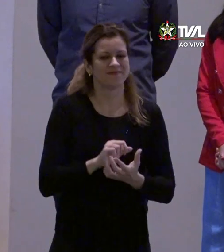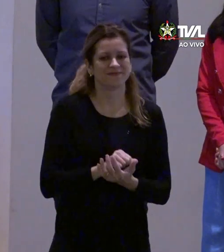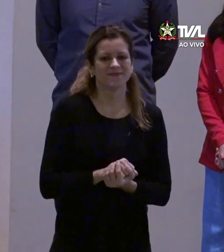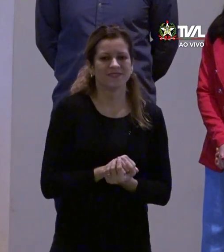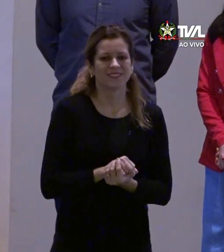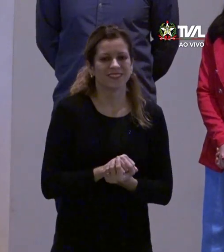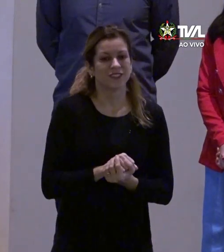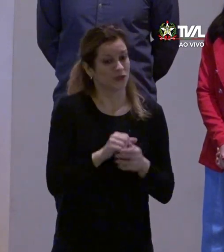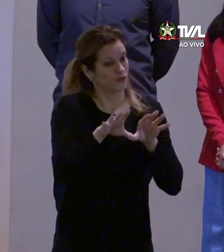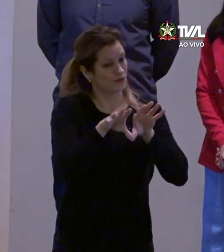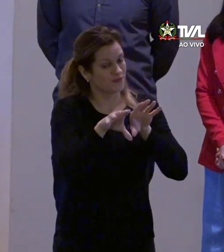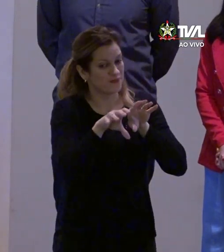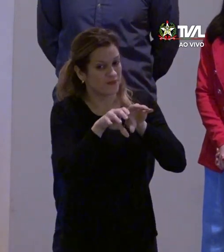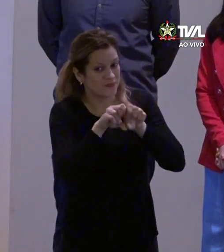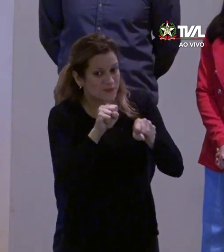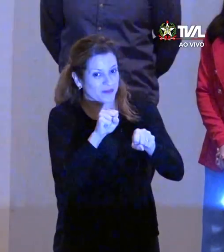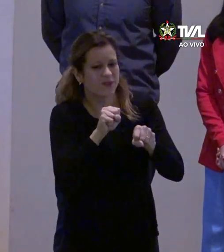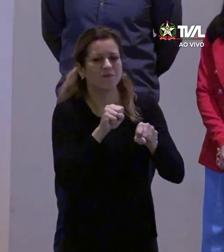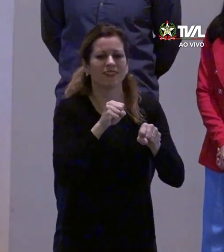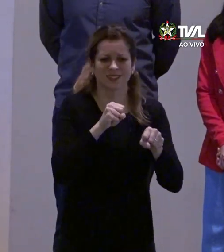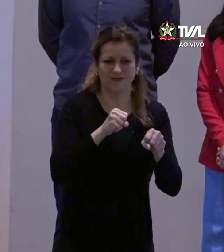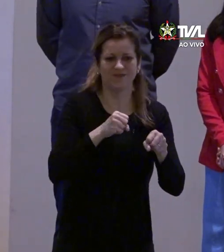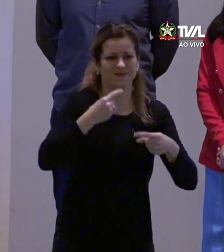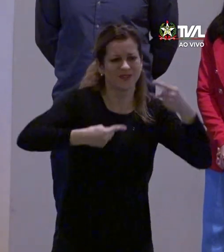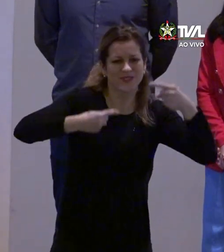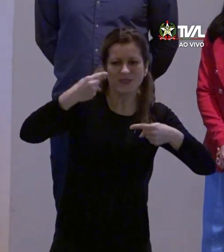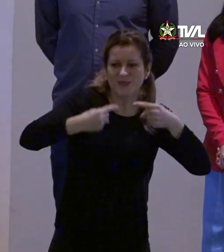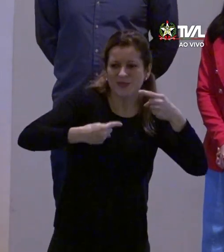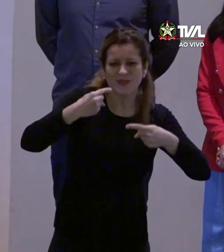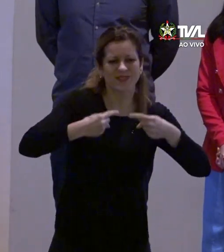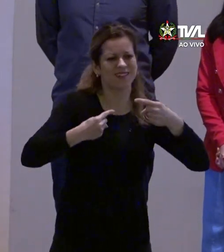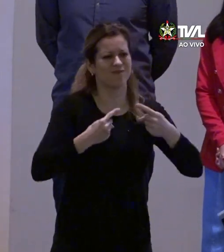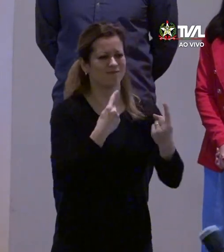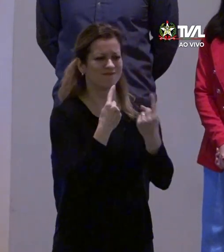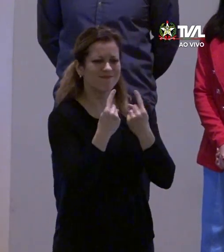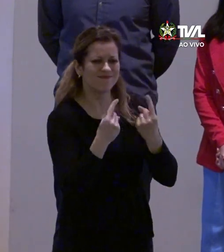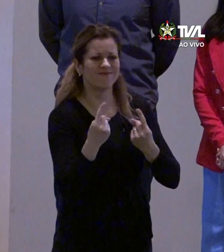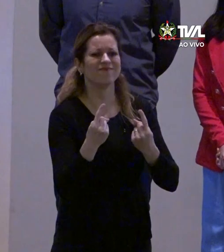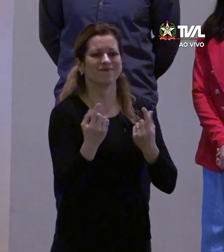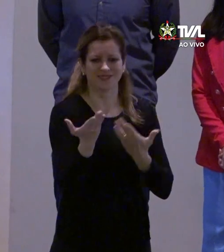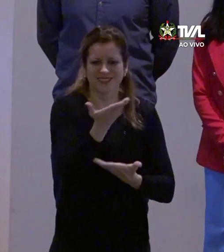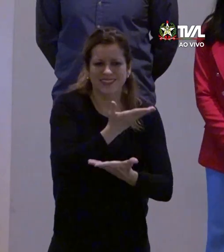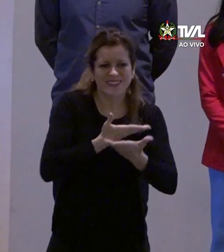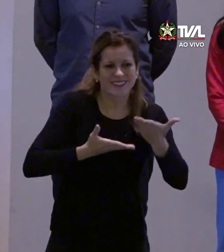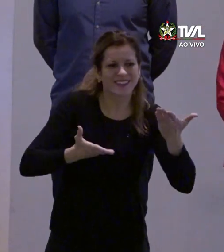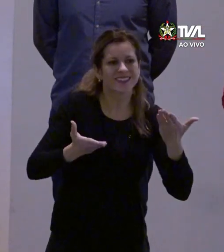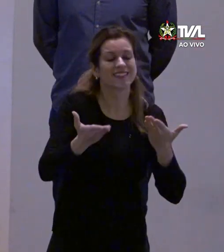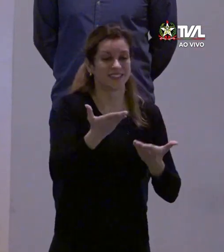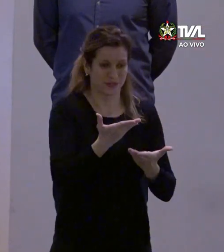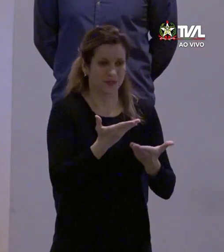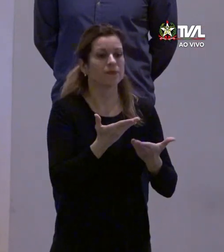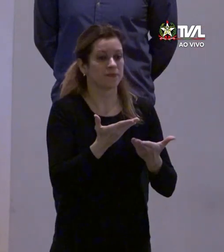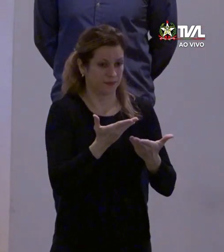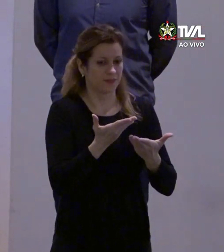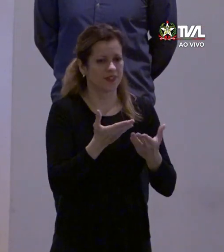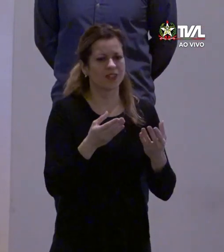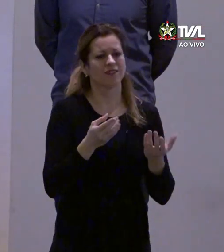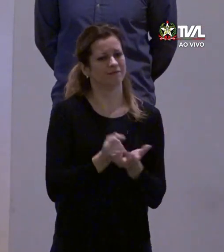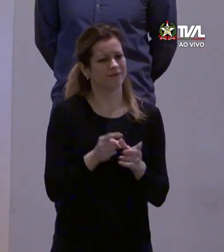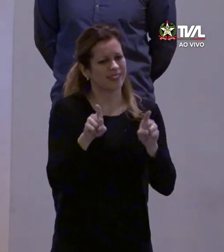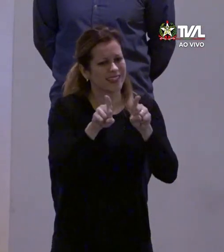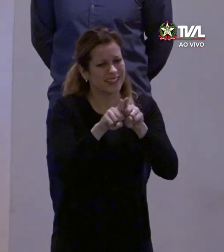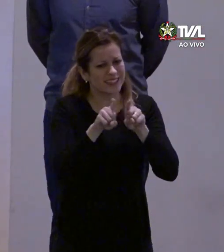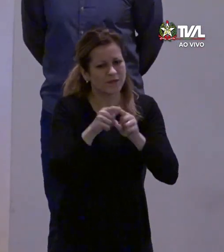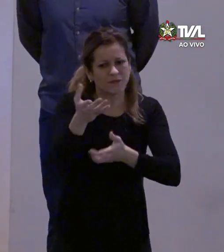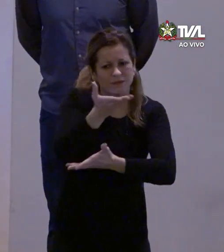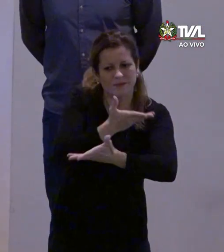Formação discussão e debate sobre a temática e de celebração e socialização